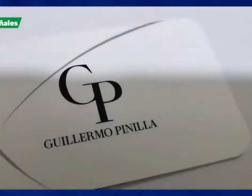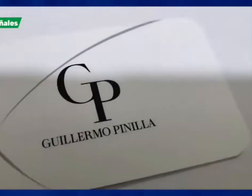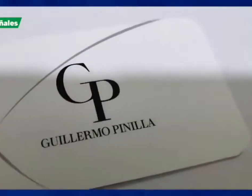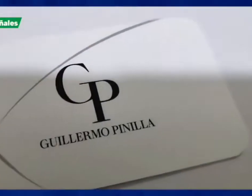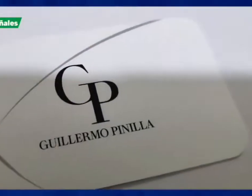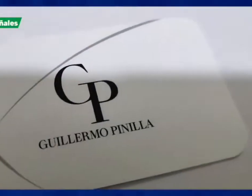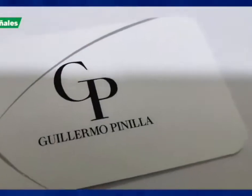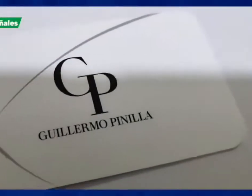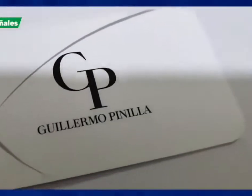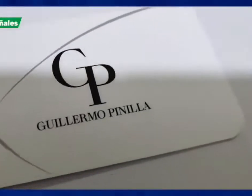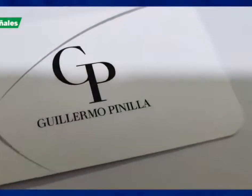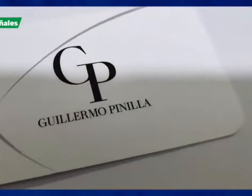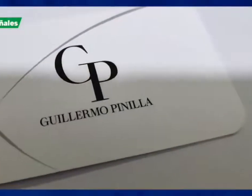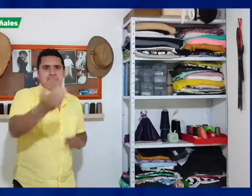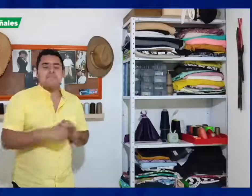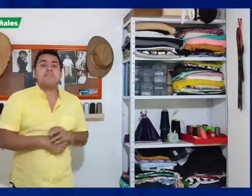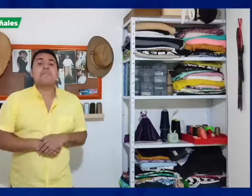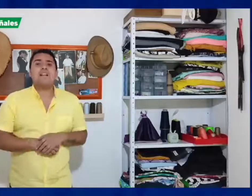observen